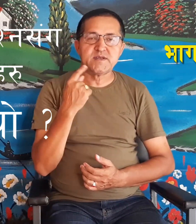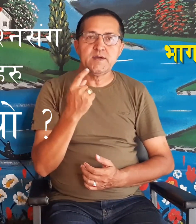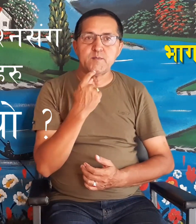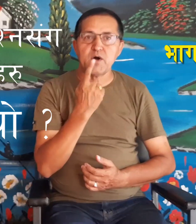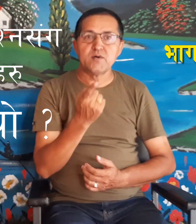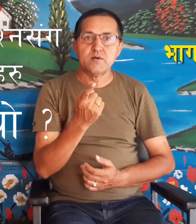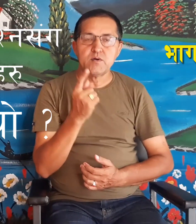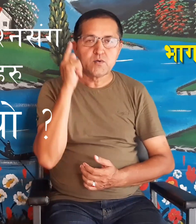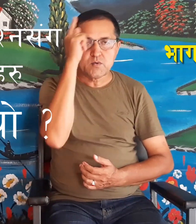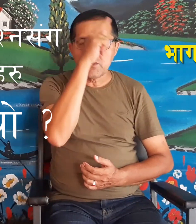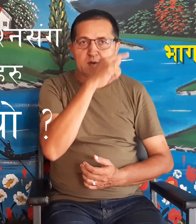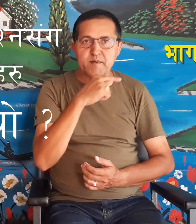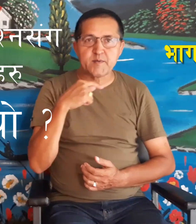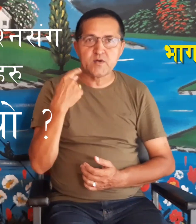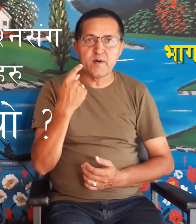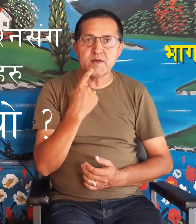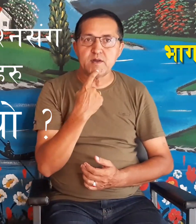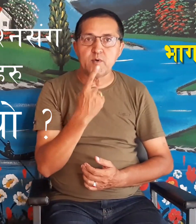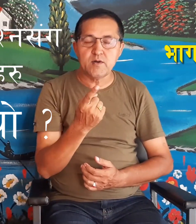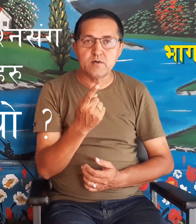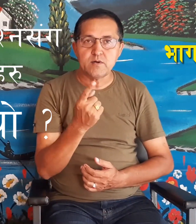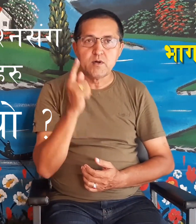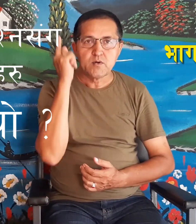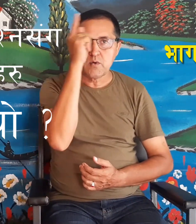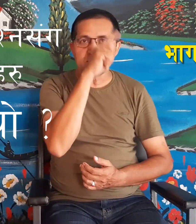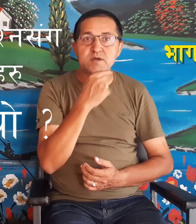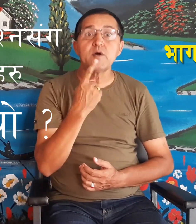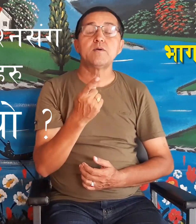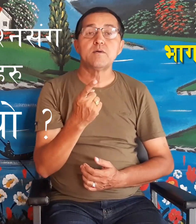कसले भनौँ भनेर एक घुमाउने अनि भनौँ,